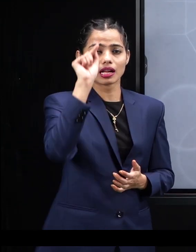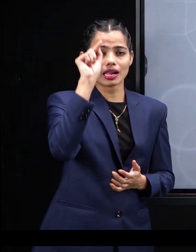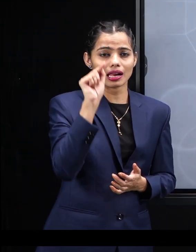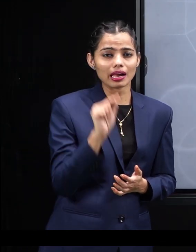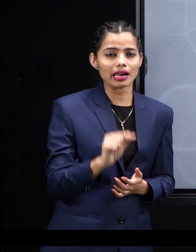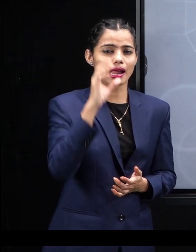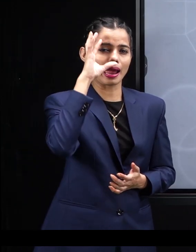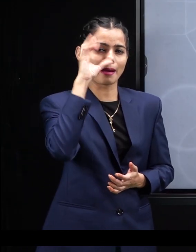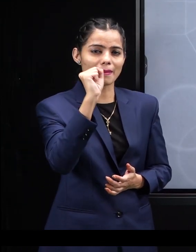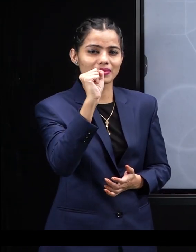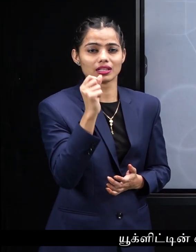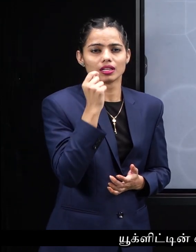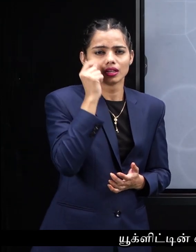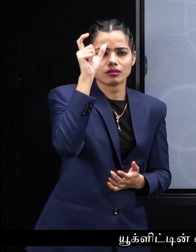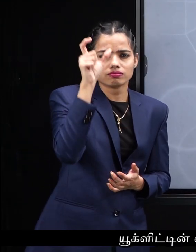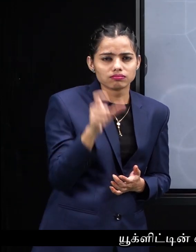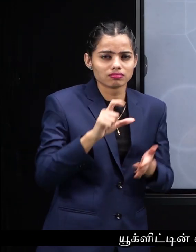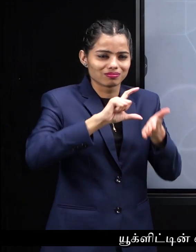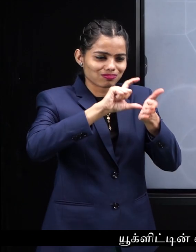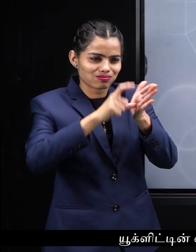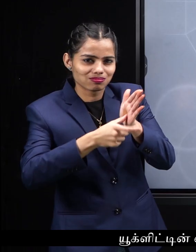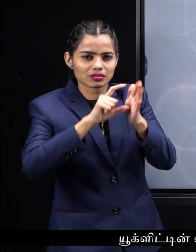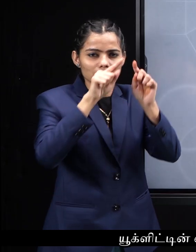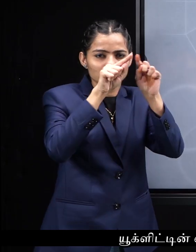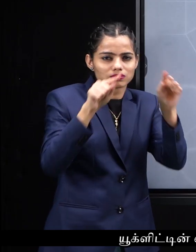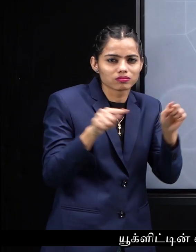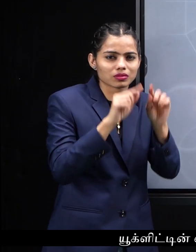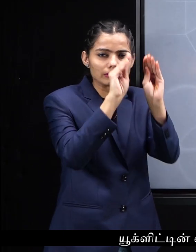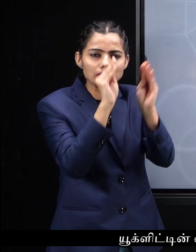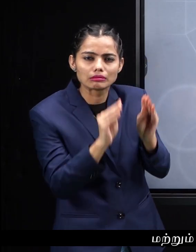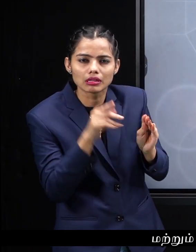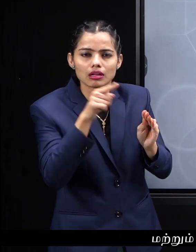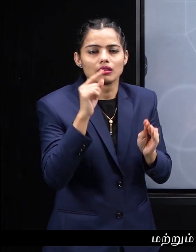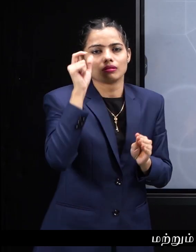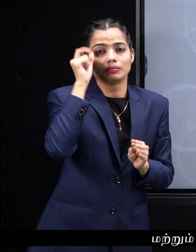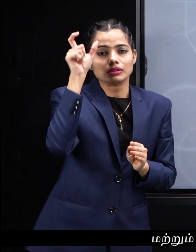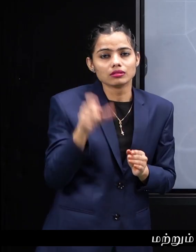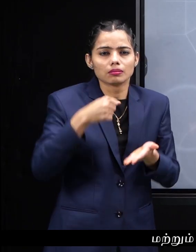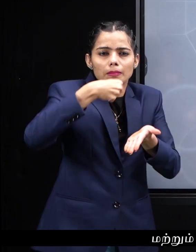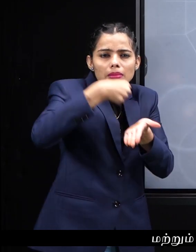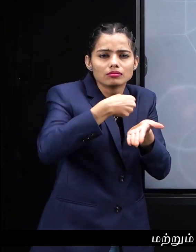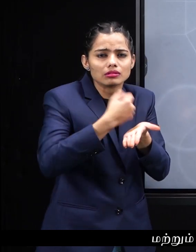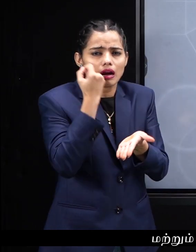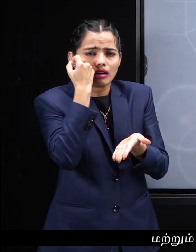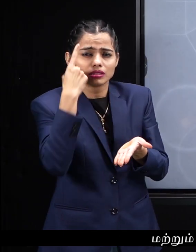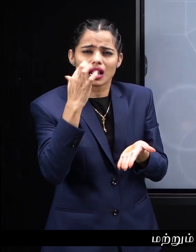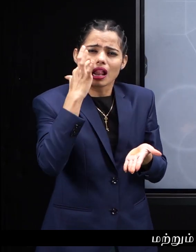நினைவில் வைத்துக் கொள்ளுங்கள். யூக்ளிட்டின் வடிவவியல் வரையறுக்கப்படாத சொற்கள், கோட்பாடுகள் மற்றும் முன்மொழிகளை அடிப்படையாகக்